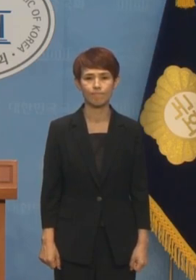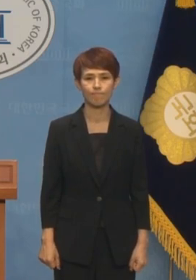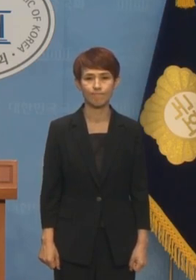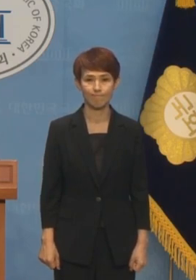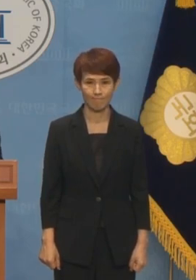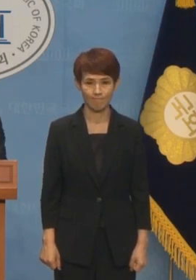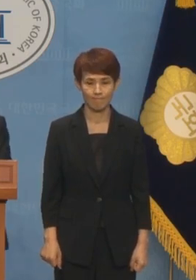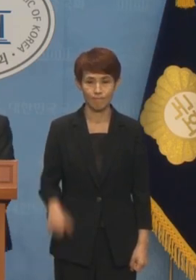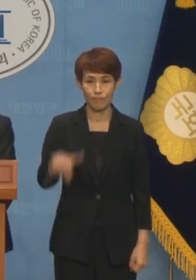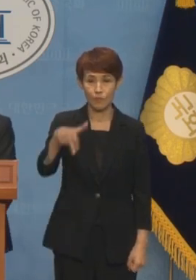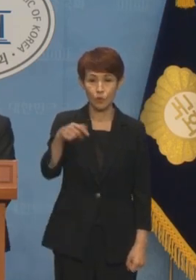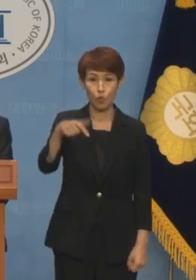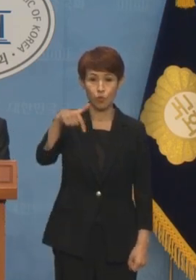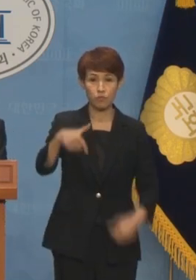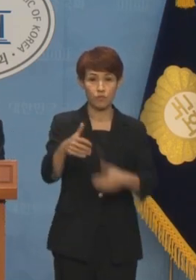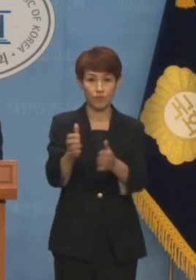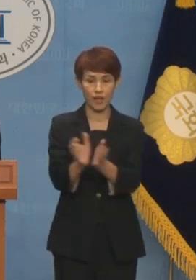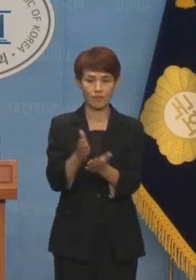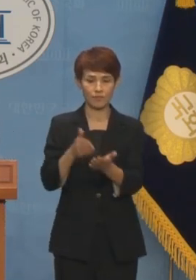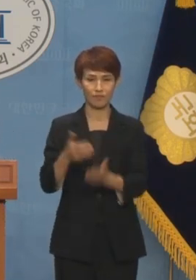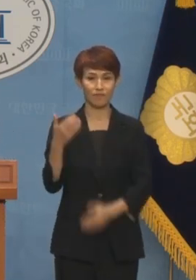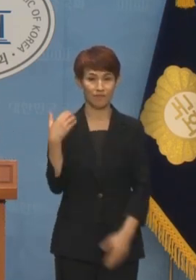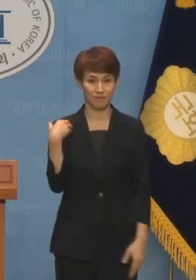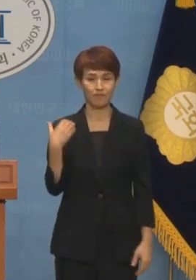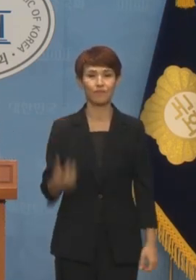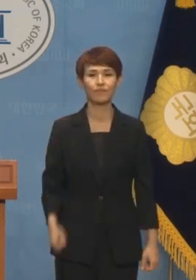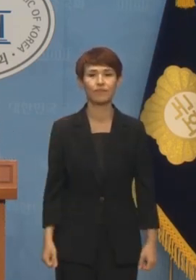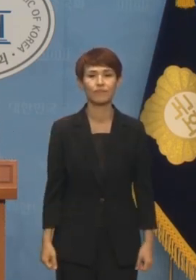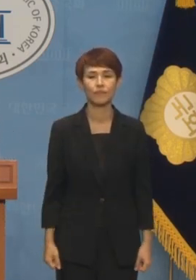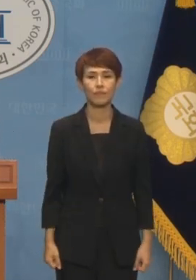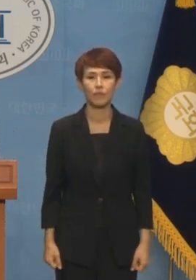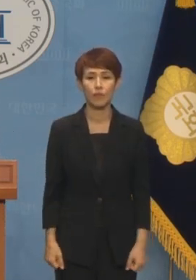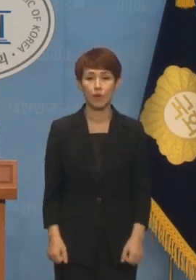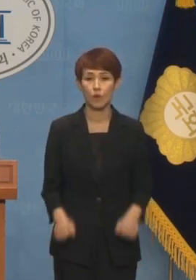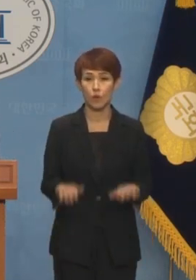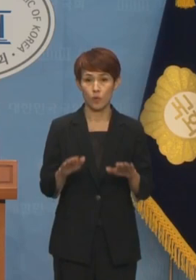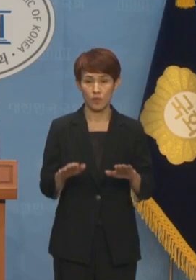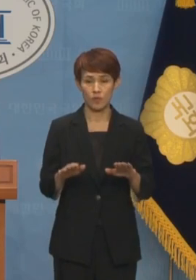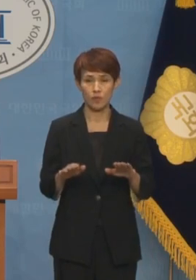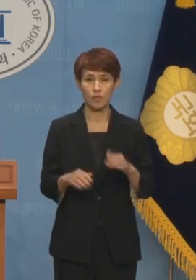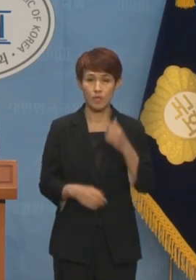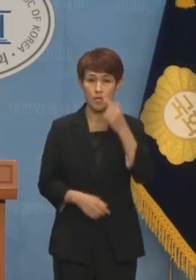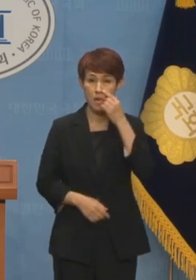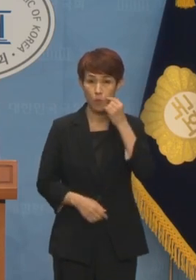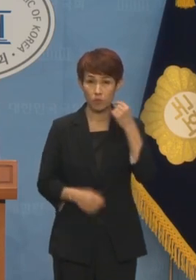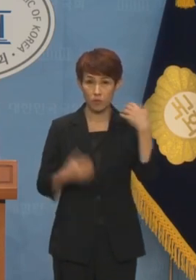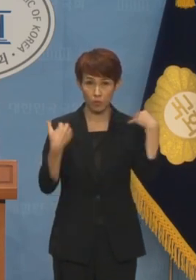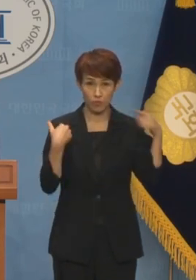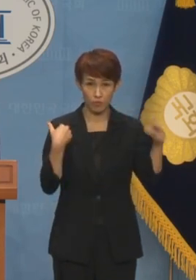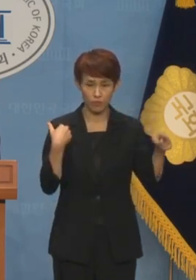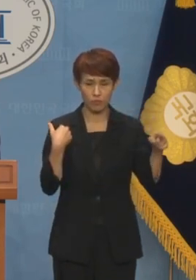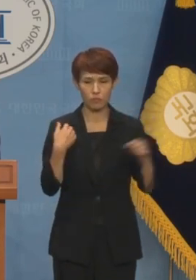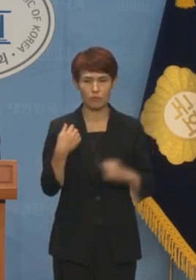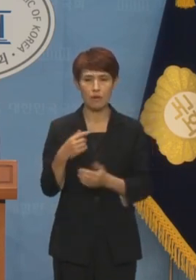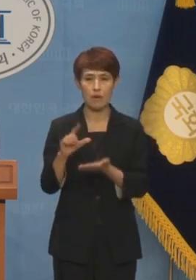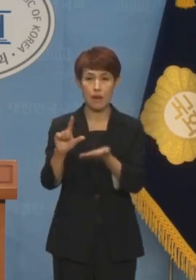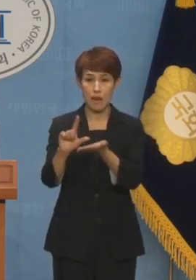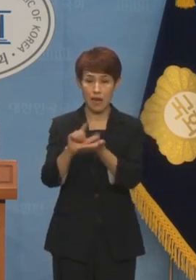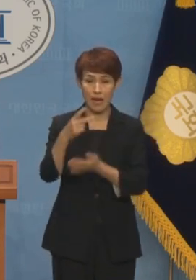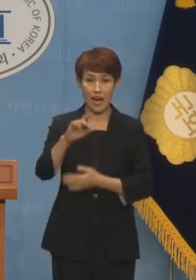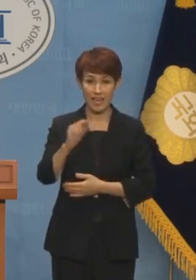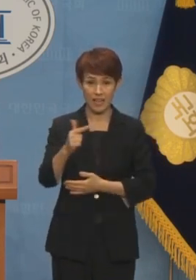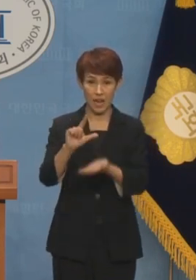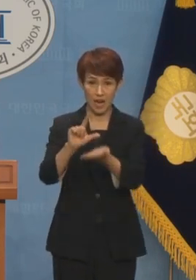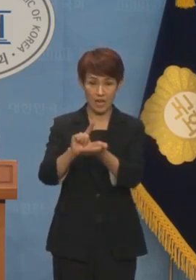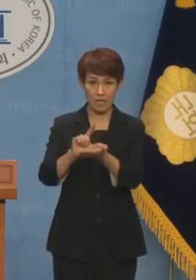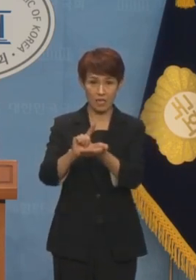네, 조국혁신당 대변인 김보엽입니다. 오늘은 일본 정부는 라인을 삼키려는데 한국